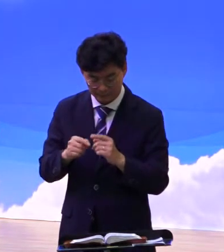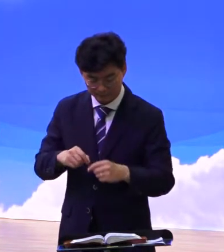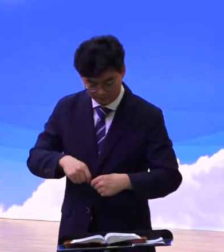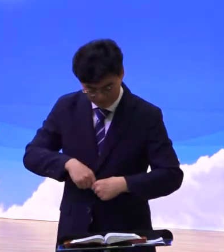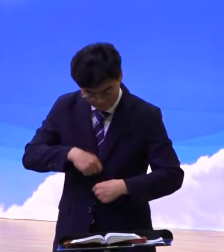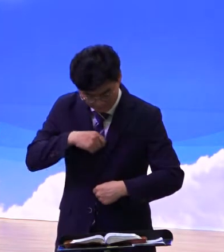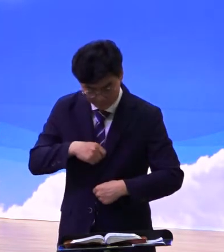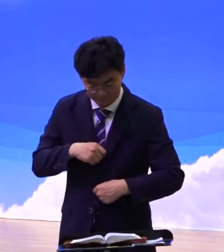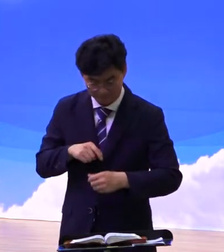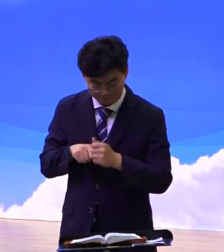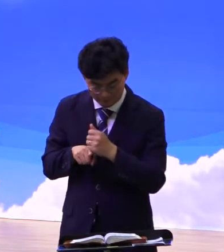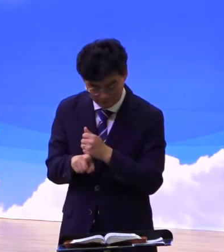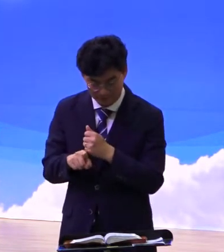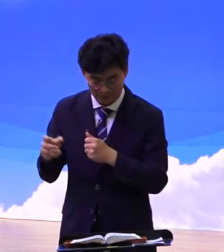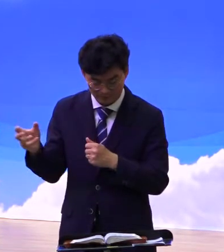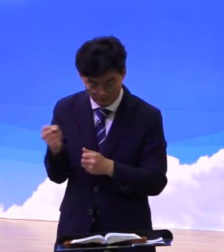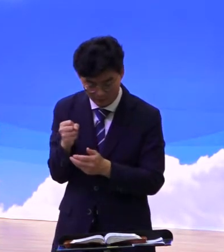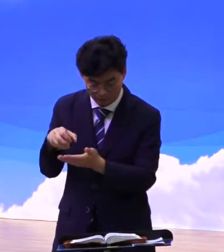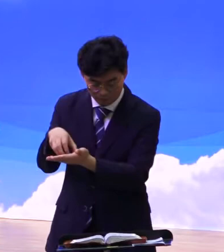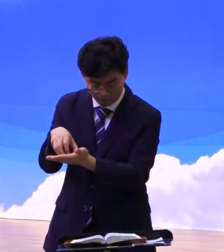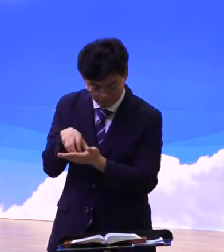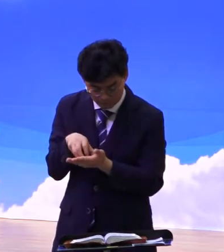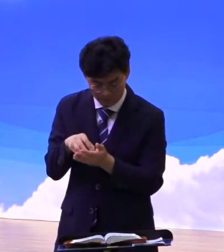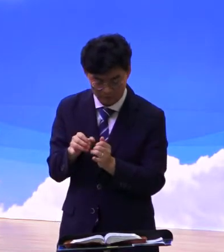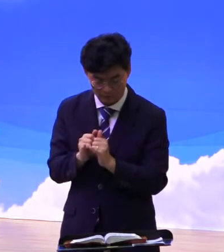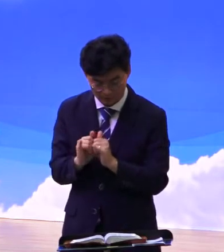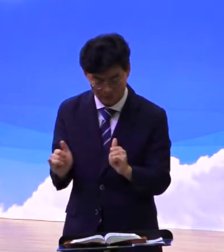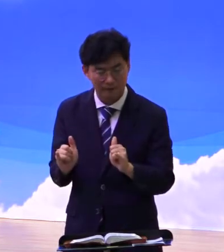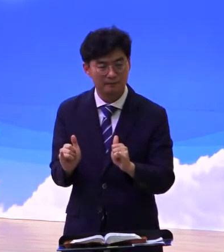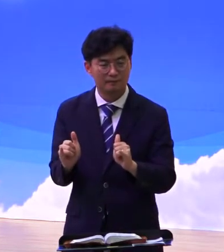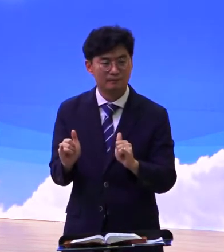진리의 기둥과 터인 교회를 교회 되게 합니다.